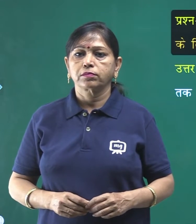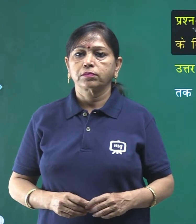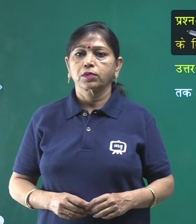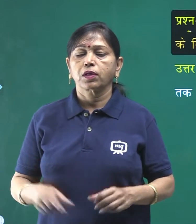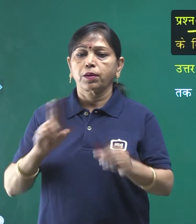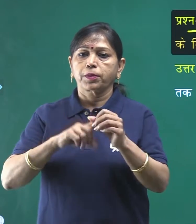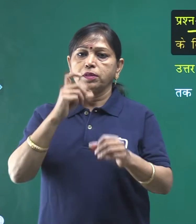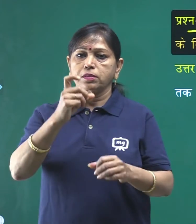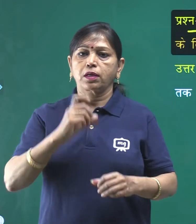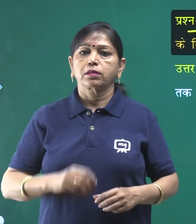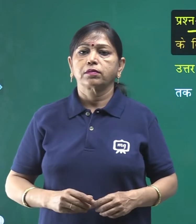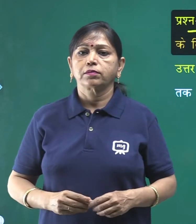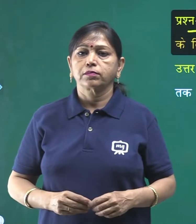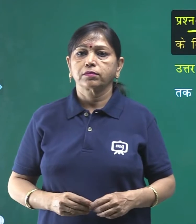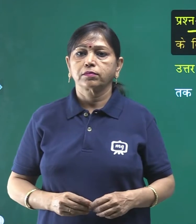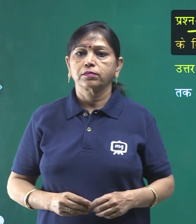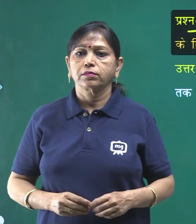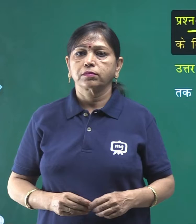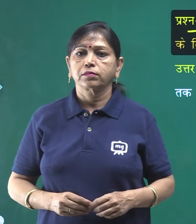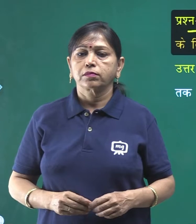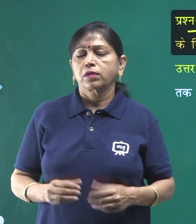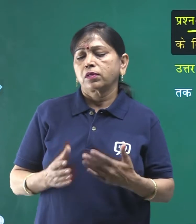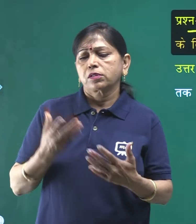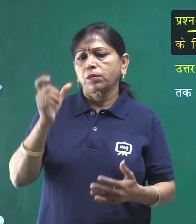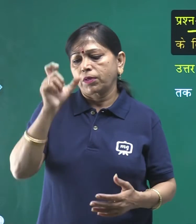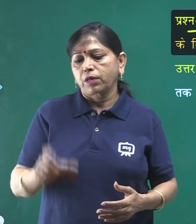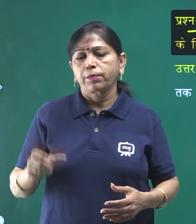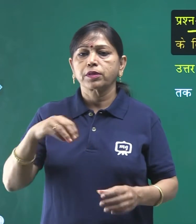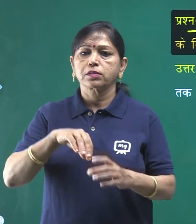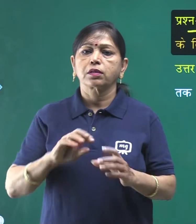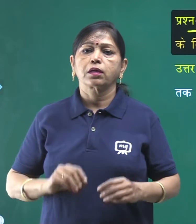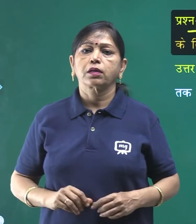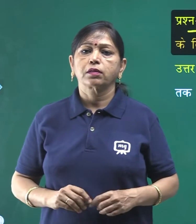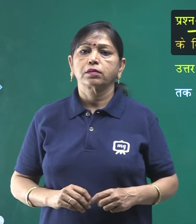प्रश्न 7 सामान्य मनुष्य के